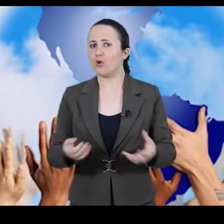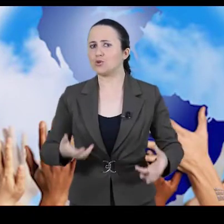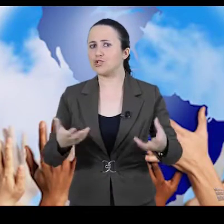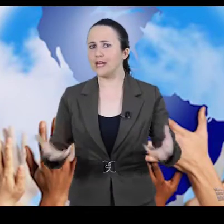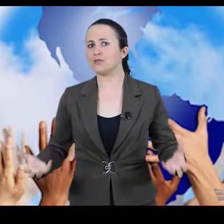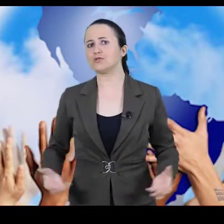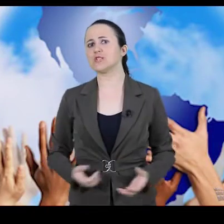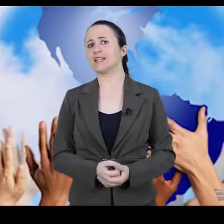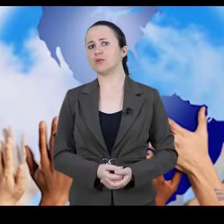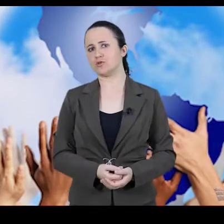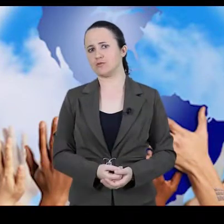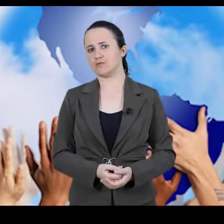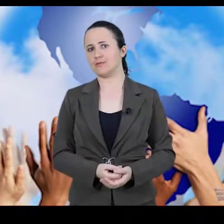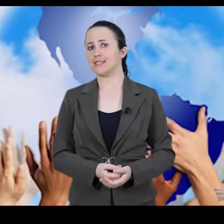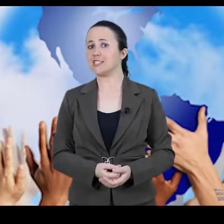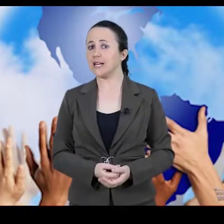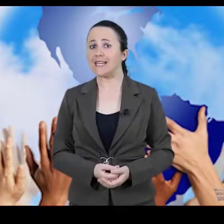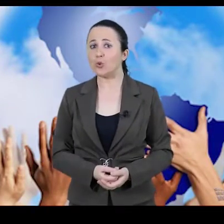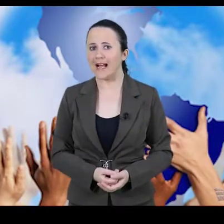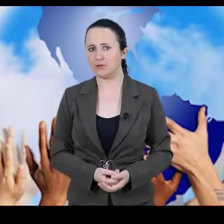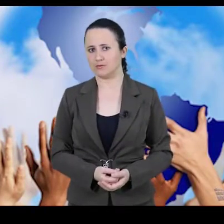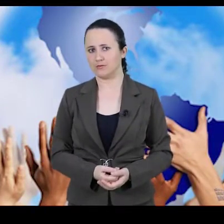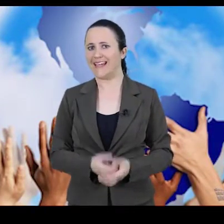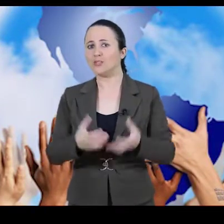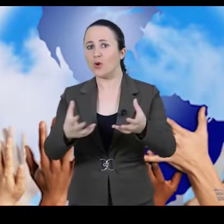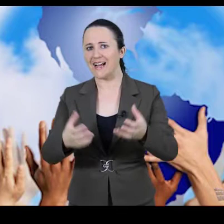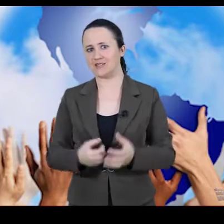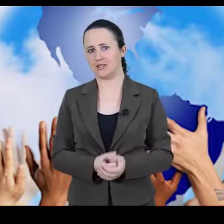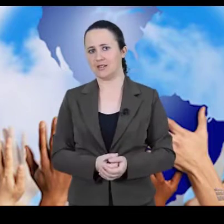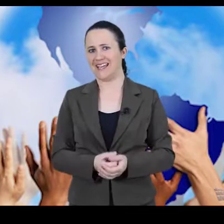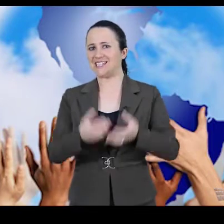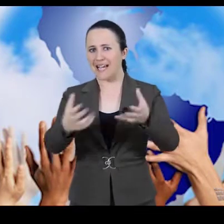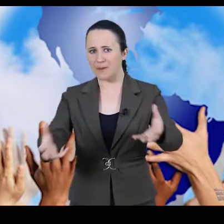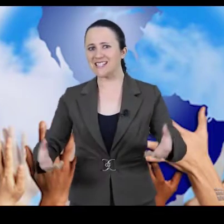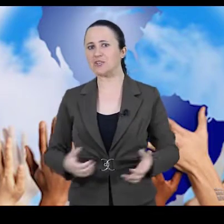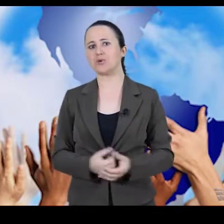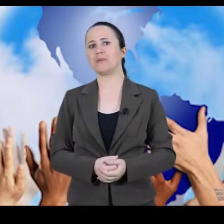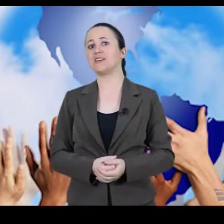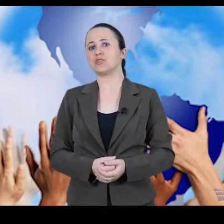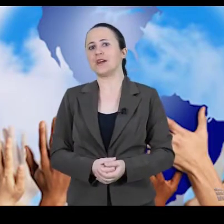outro direito dos cidadãos. Ser educado, educar-se, estar presente no ambiente